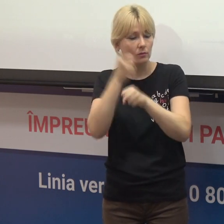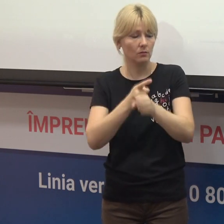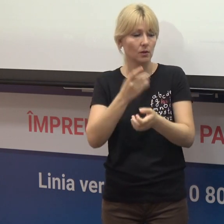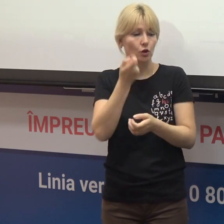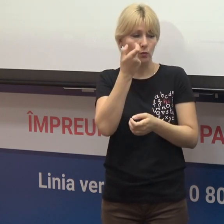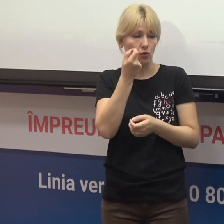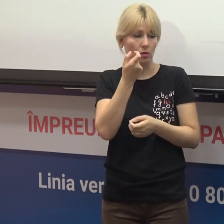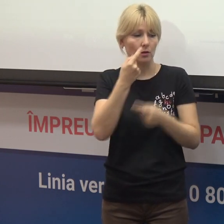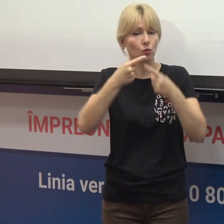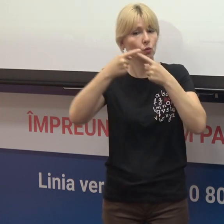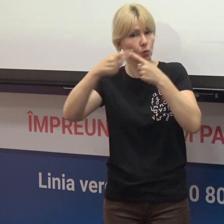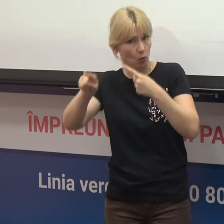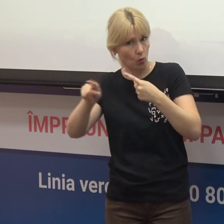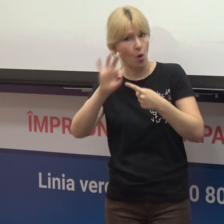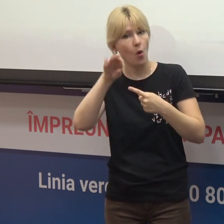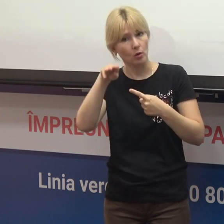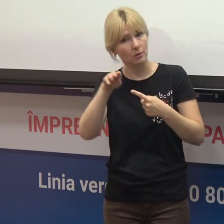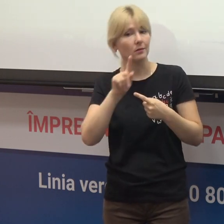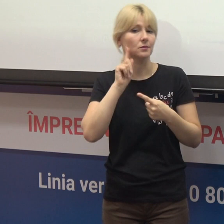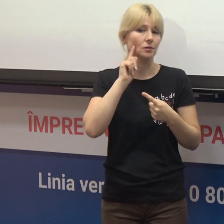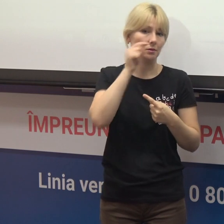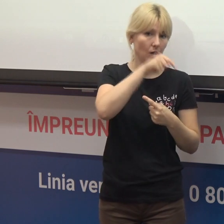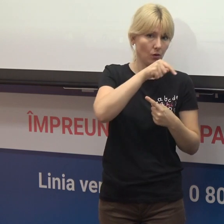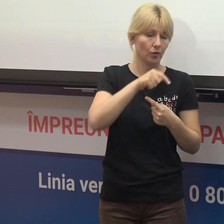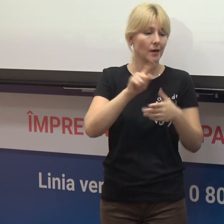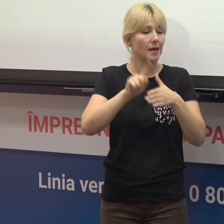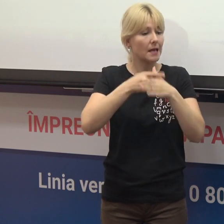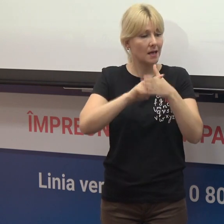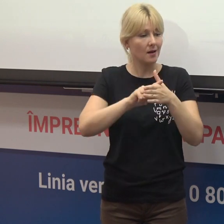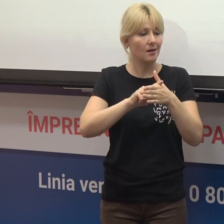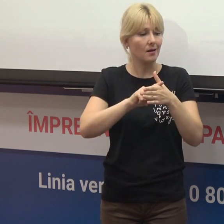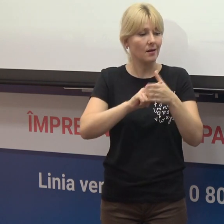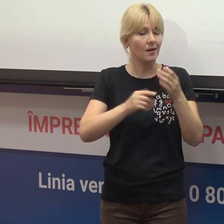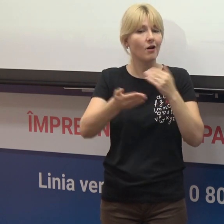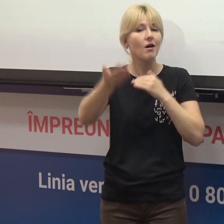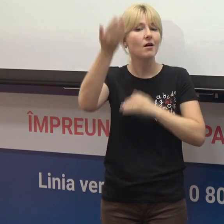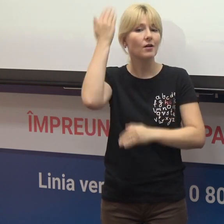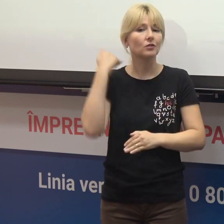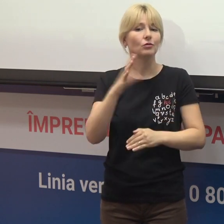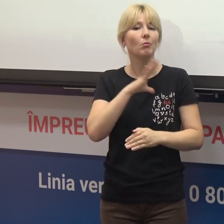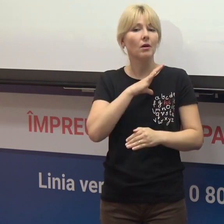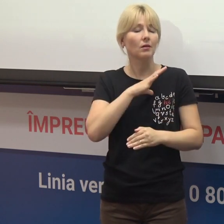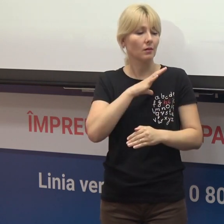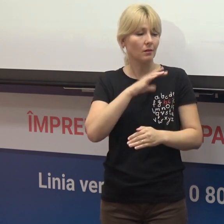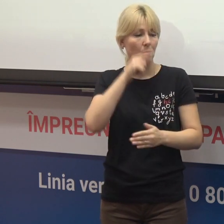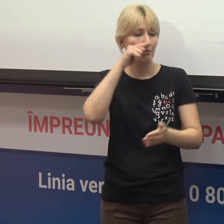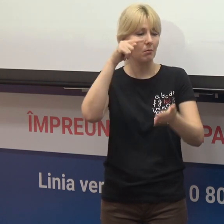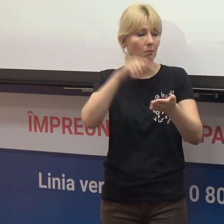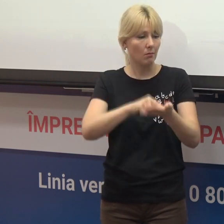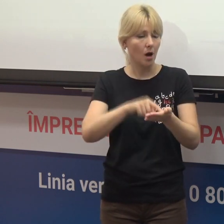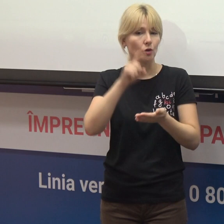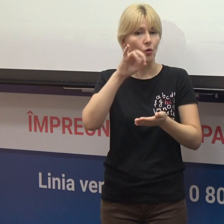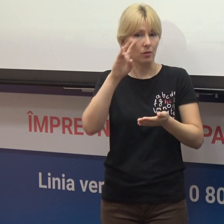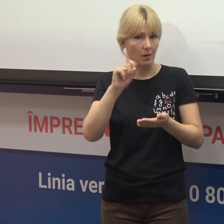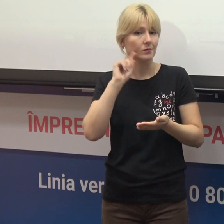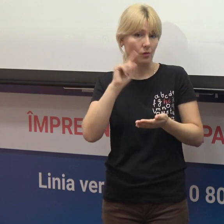sunt un pic diferite față de acele care au fost enunțate pentru statele care cad sub incidența zonei verzi